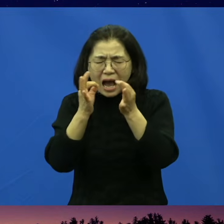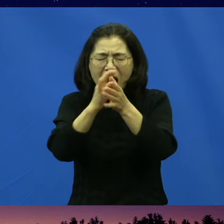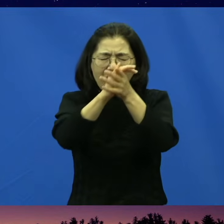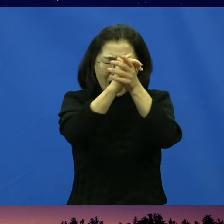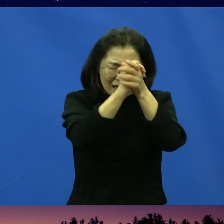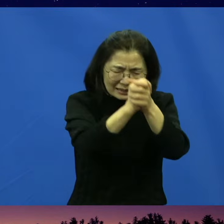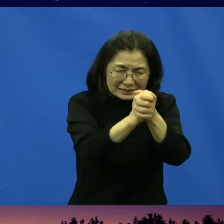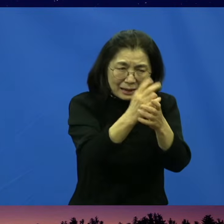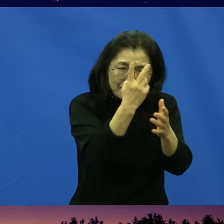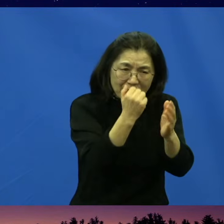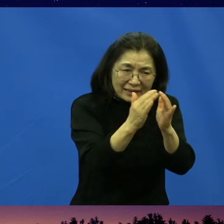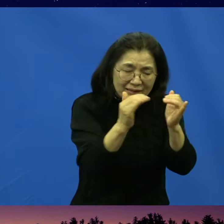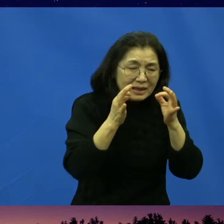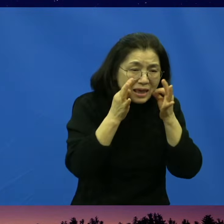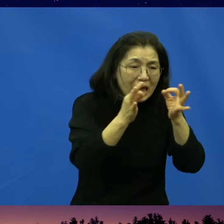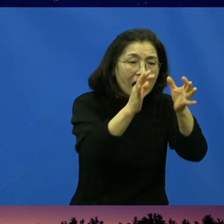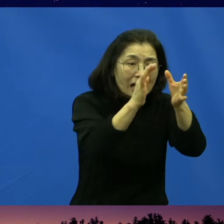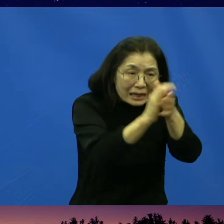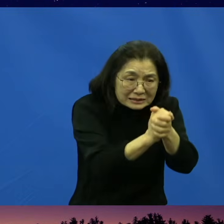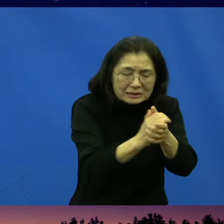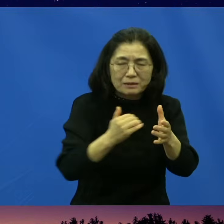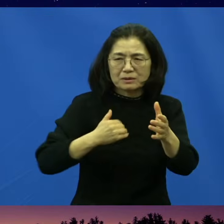것입니다.